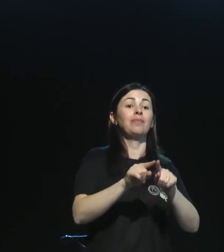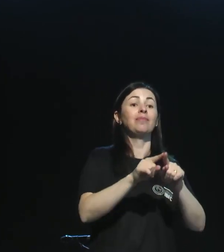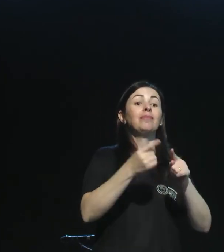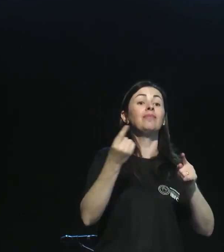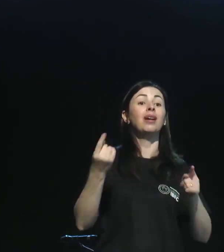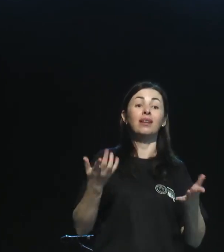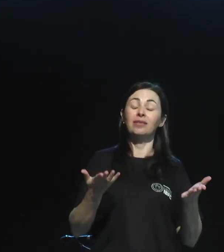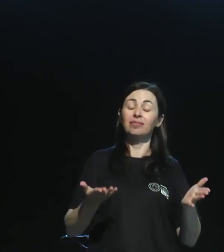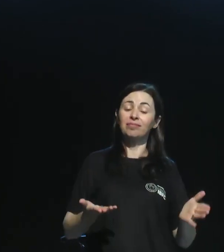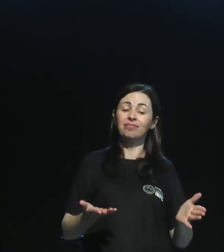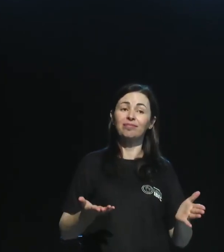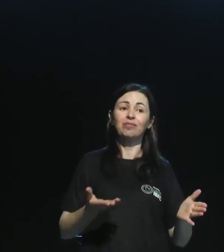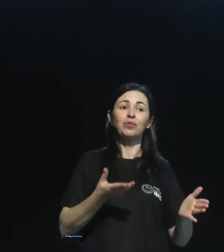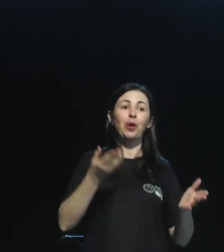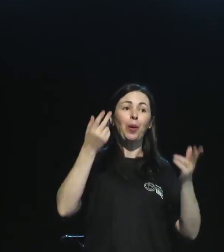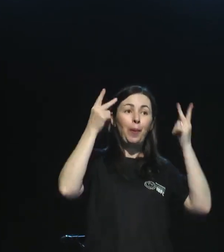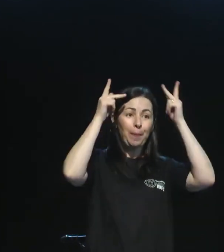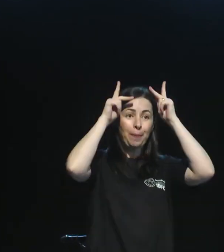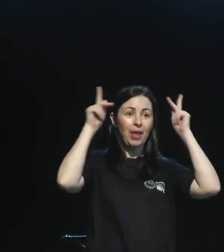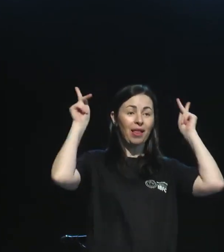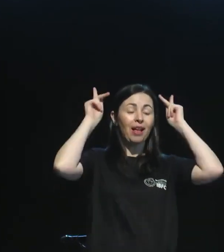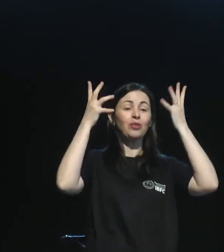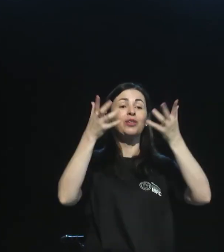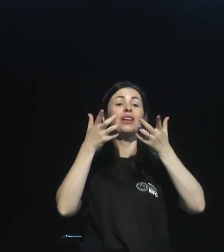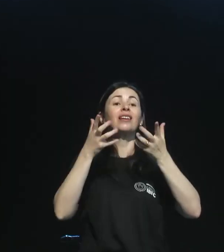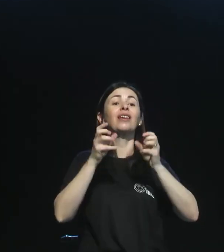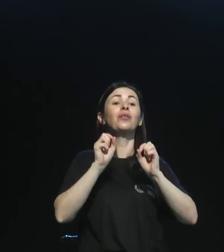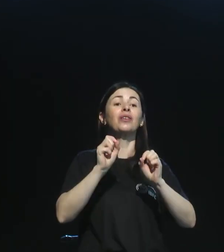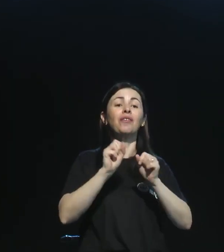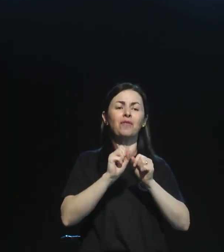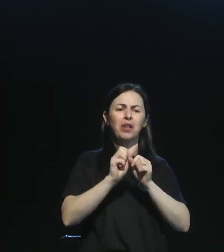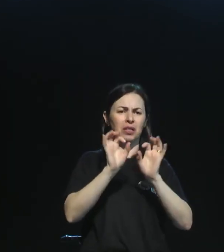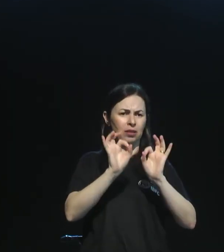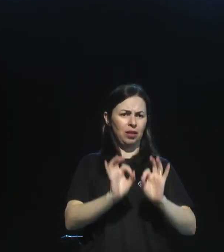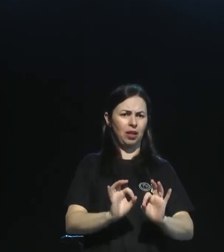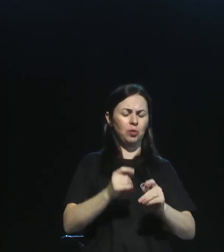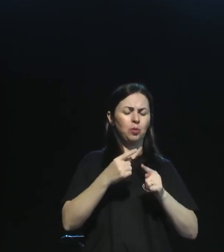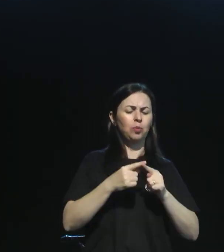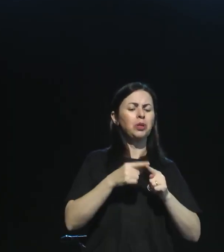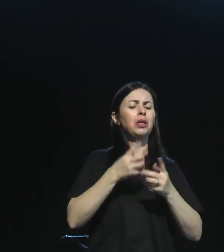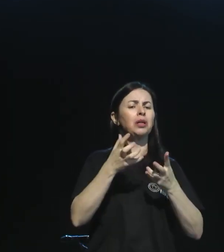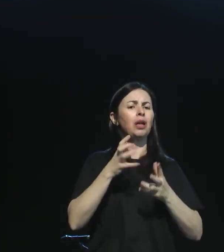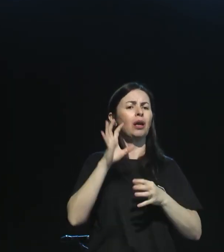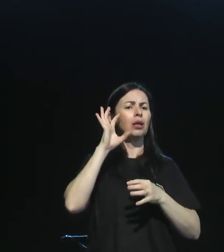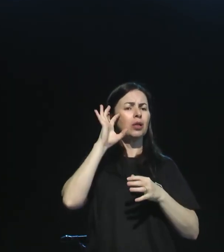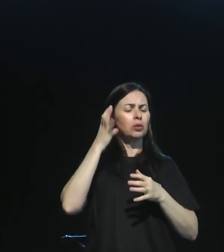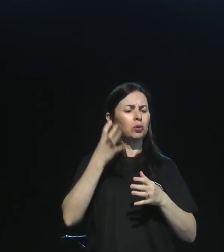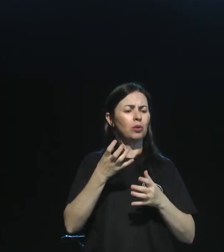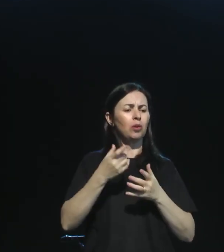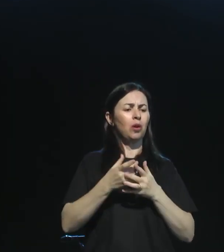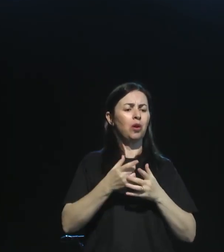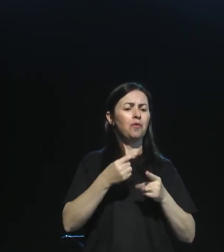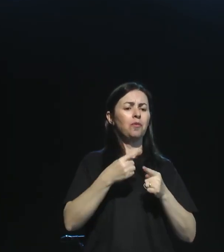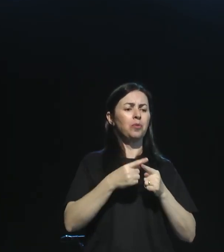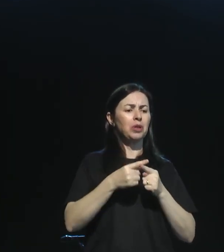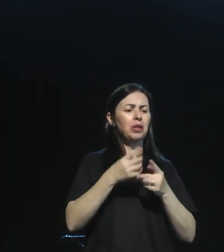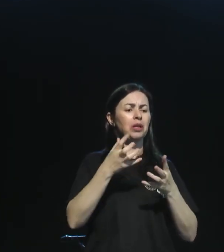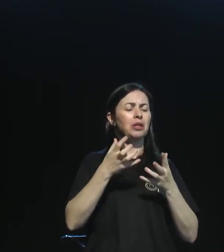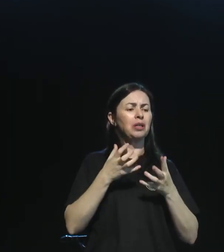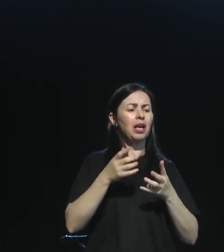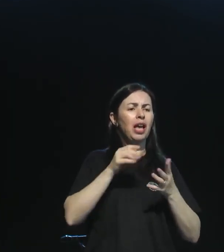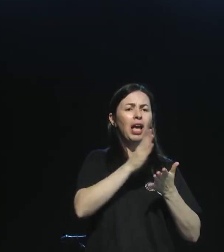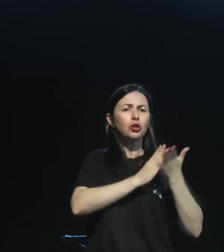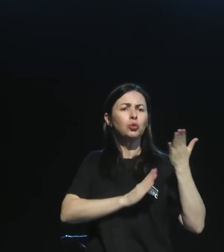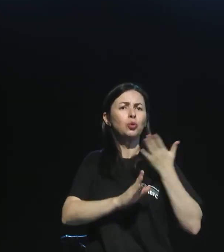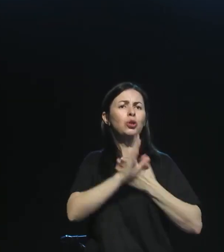diz, Pilatos está querendo fazer as coisas certas, Pilatos está querendo agradar gregos e troianos, Pilatos